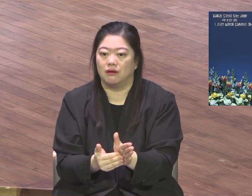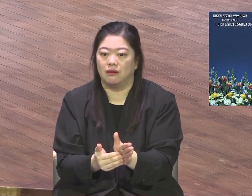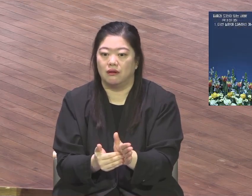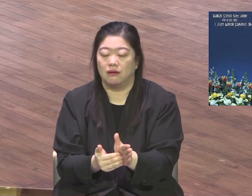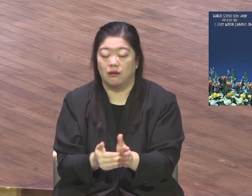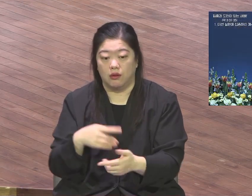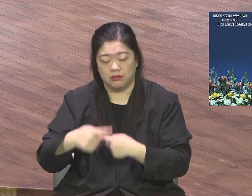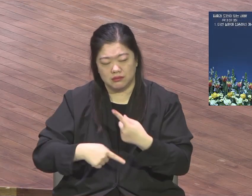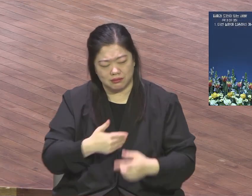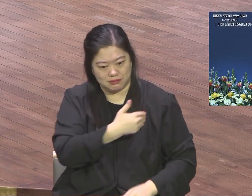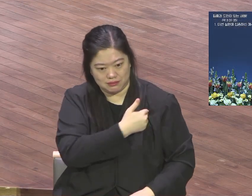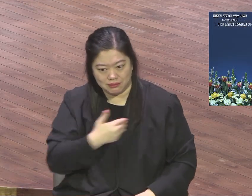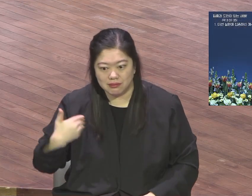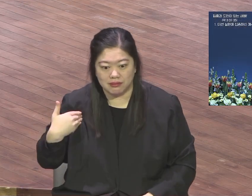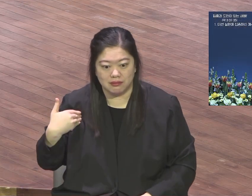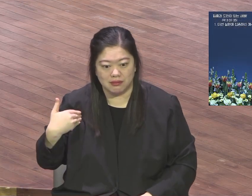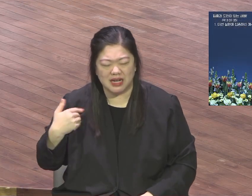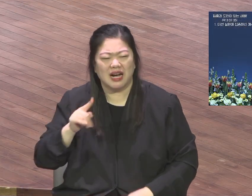얼마나 당당한 고백입니까?